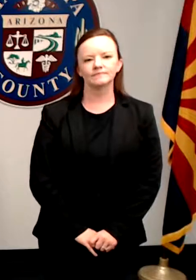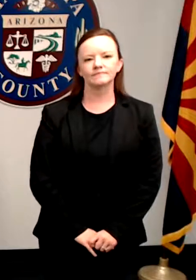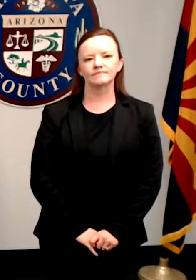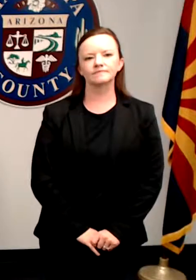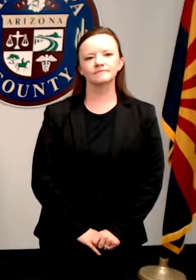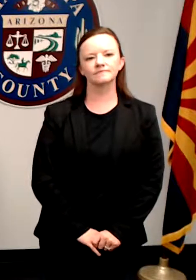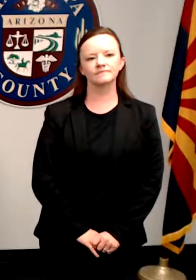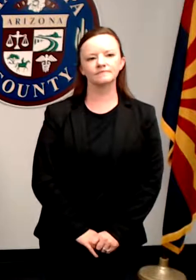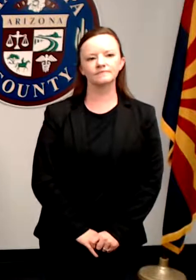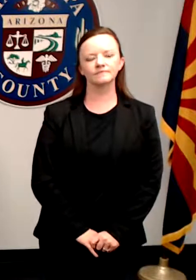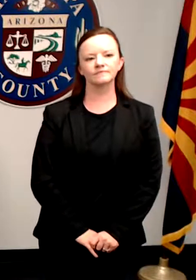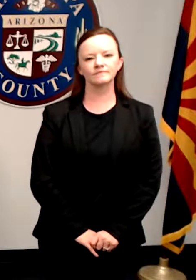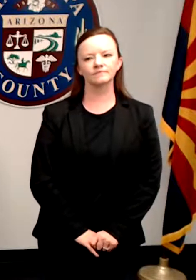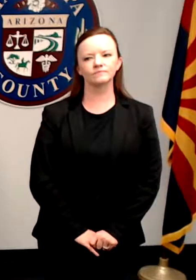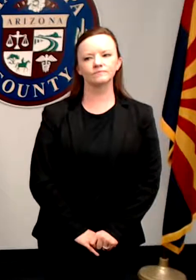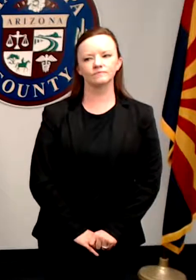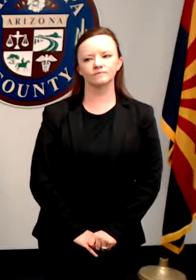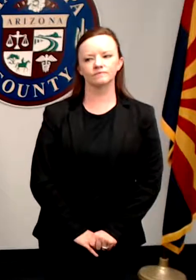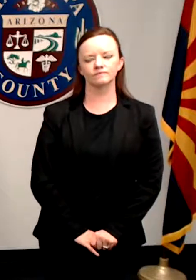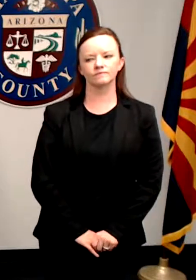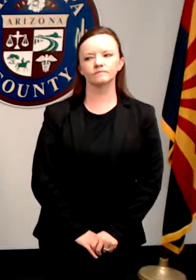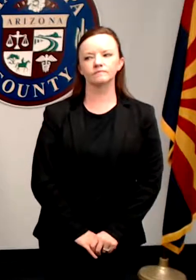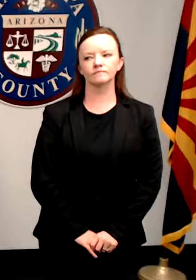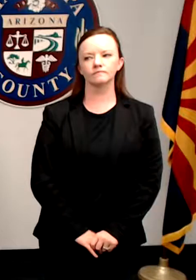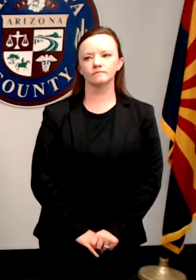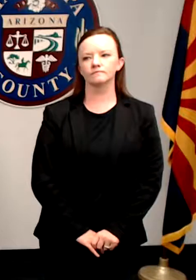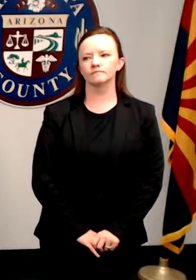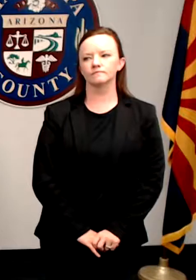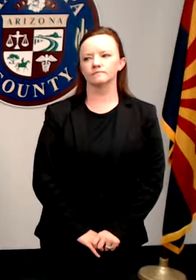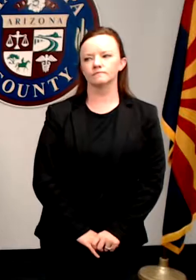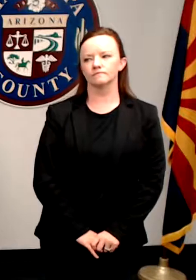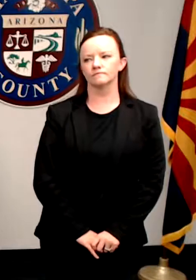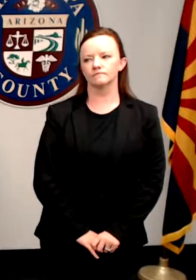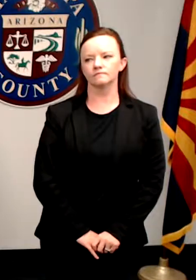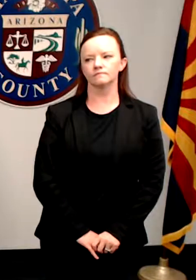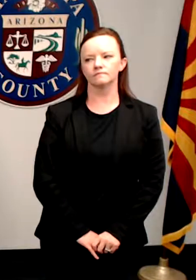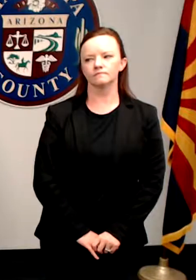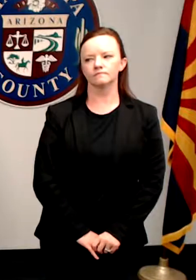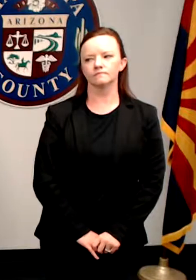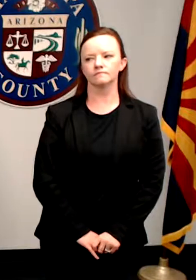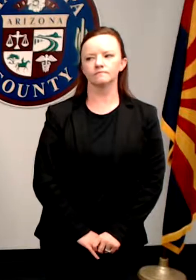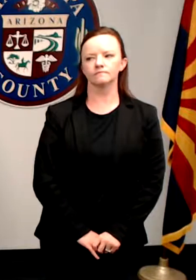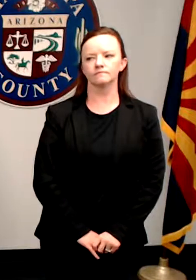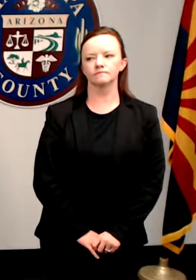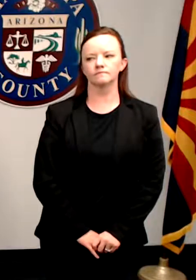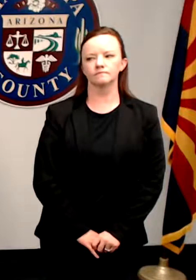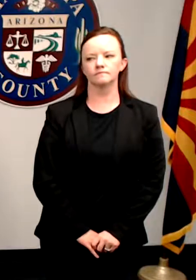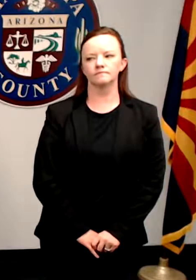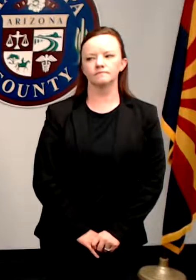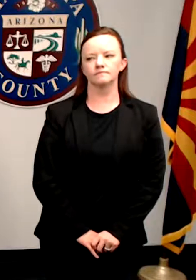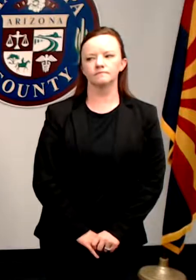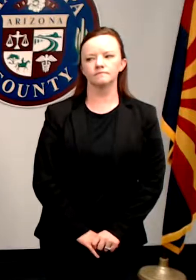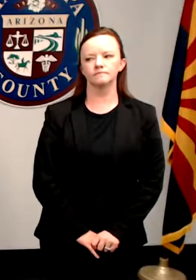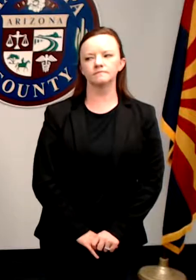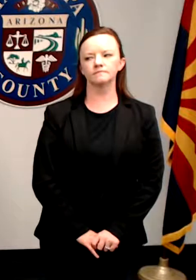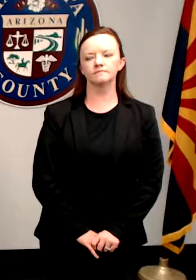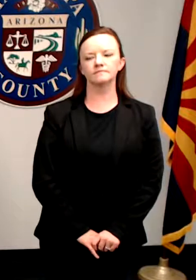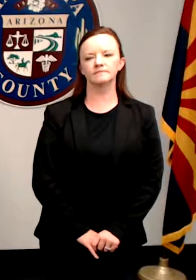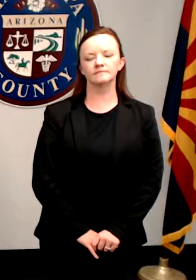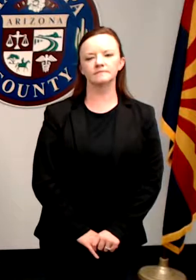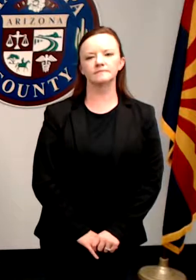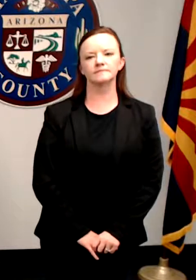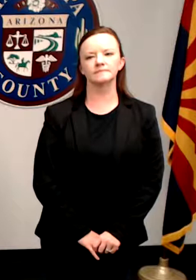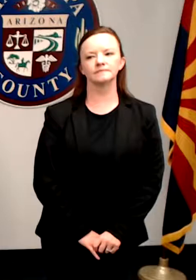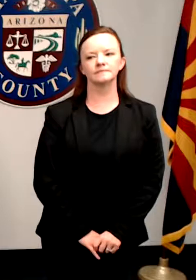comunidad. Mucha de la gente que quizás está viendo estos programas no tenga la documentación necesaria para poder presentarla en uno de estos